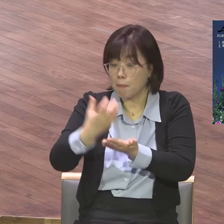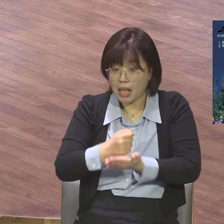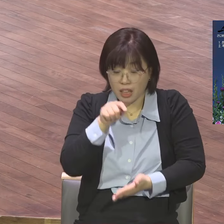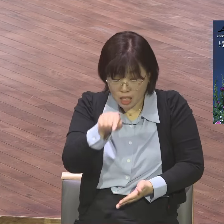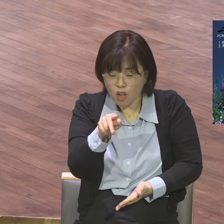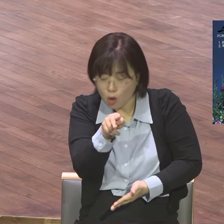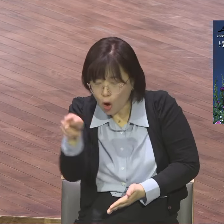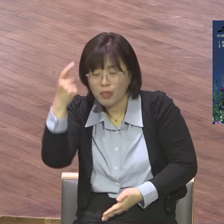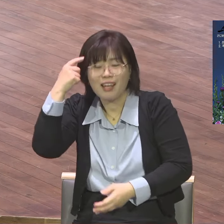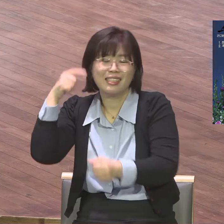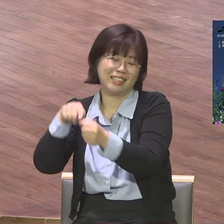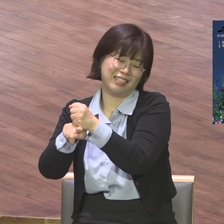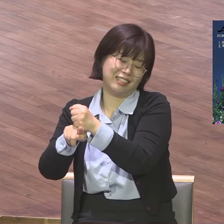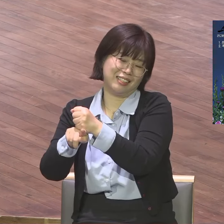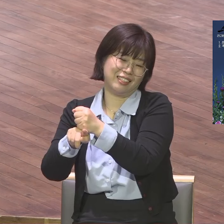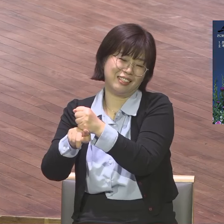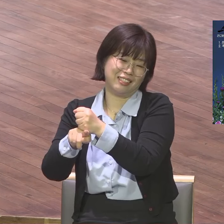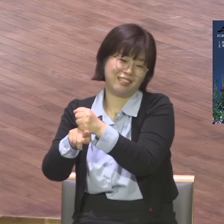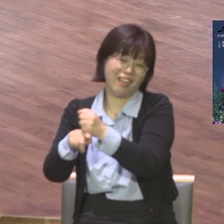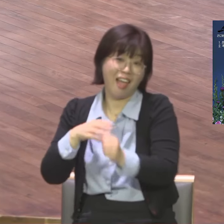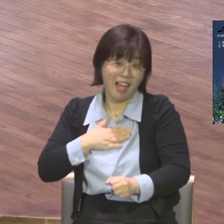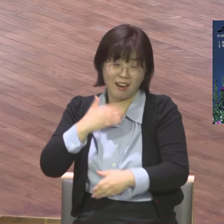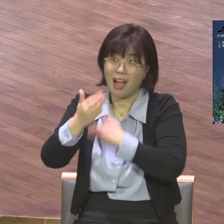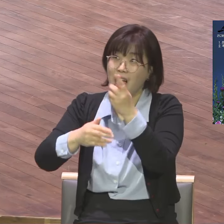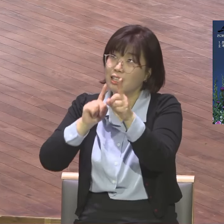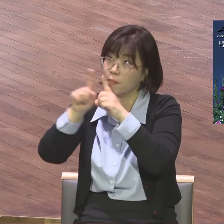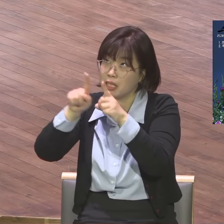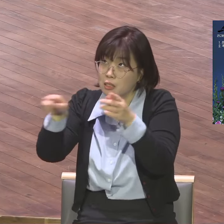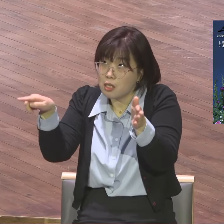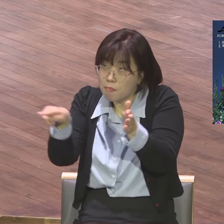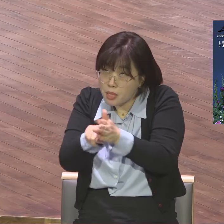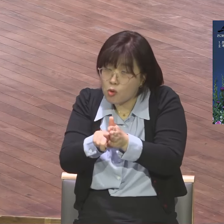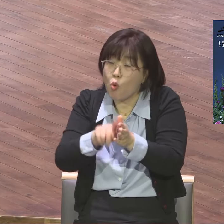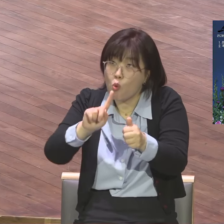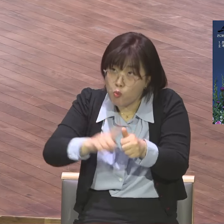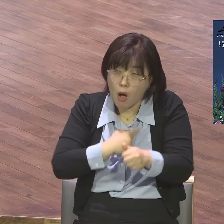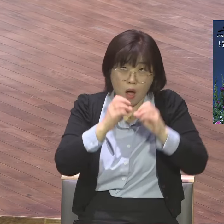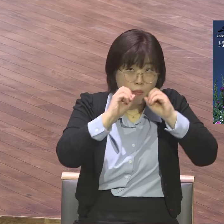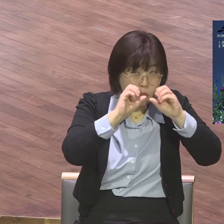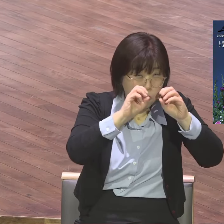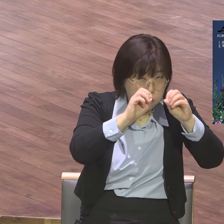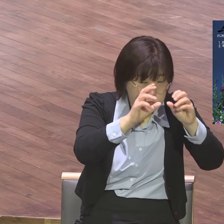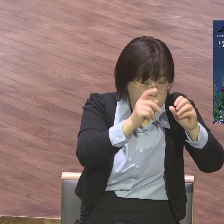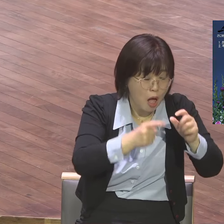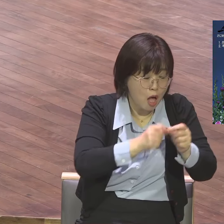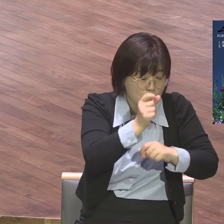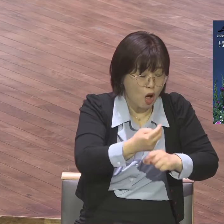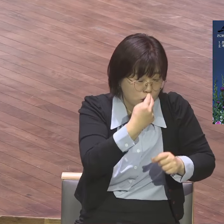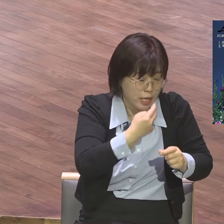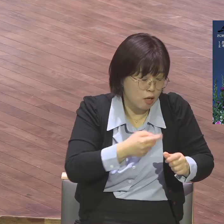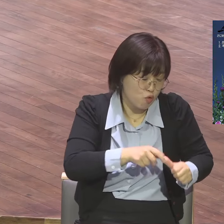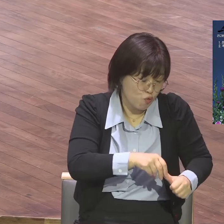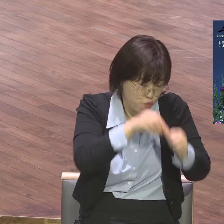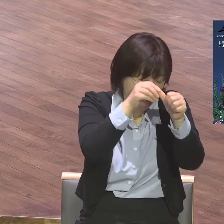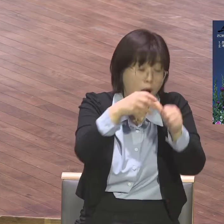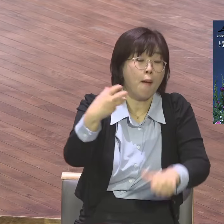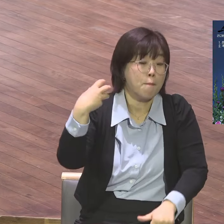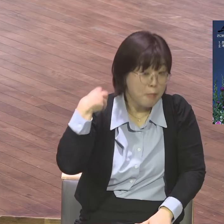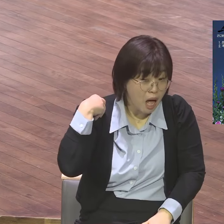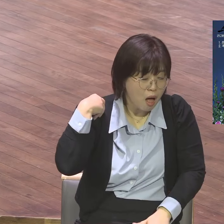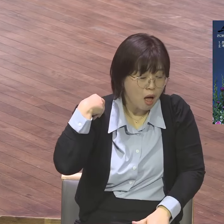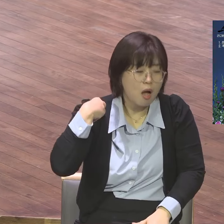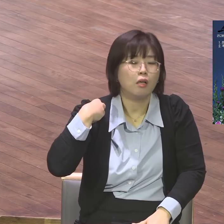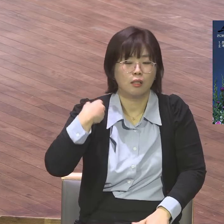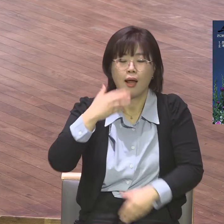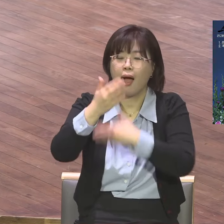말씀을 믿고. 예수님이 말씀이에요. 태초에 말씀이 계시니라. 이 말씀이 하나님과 함께 있으니